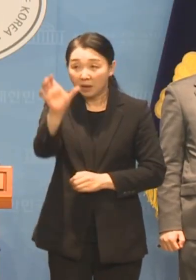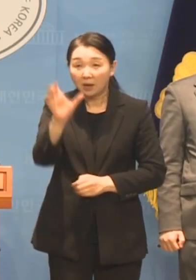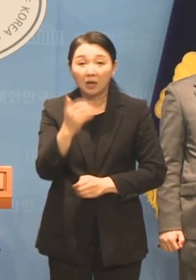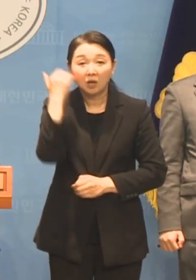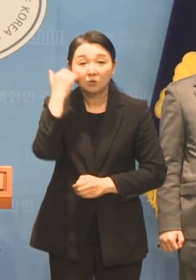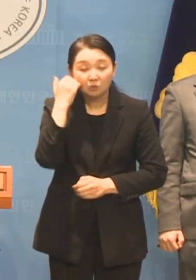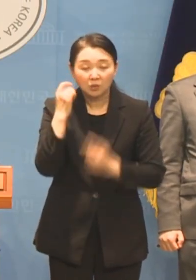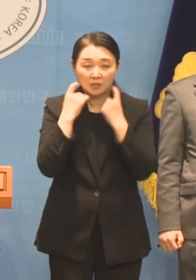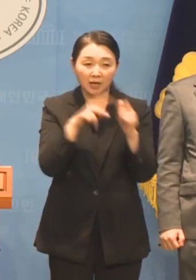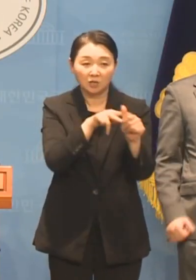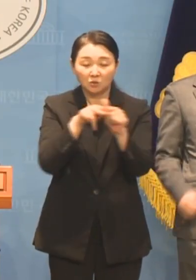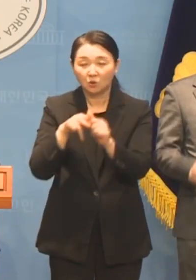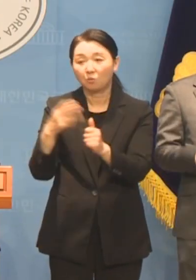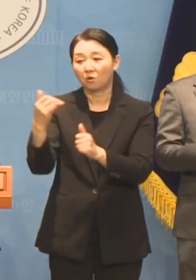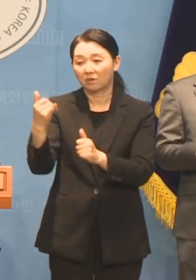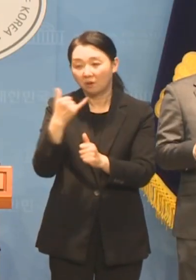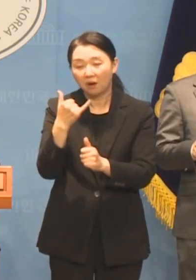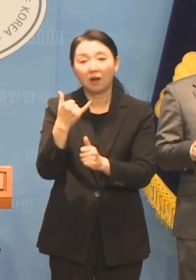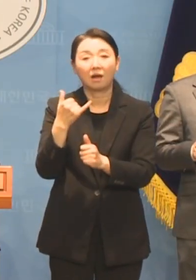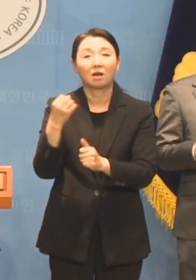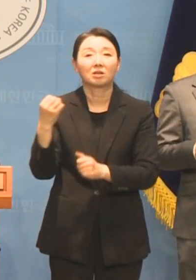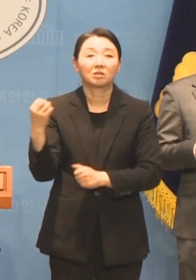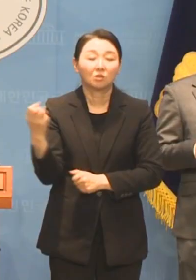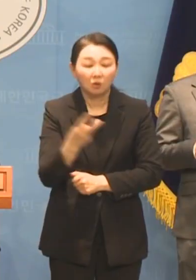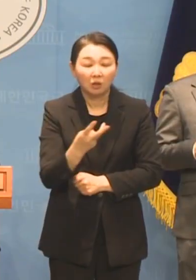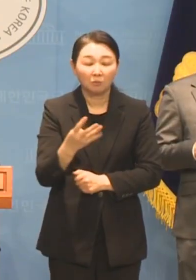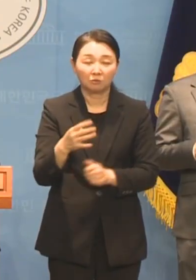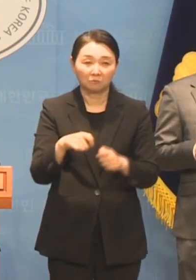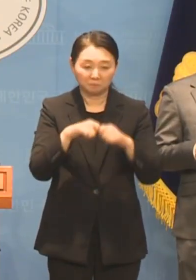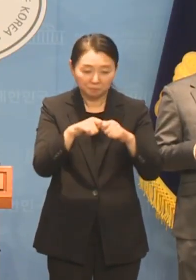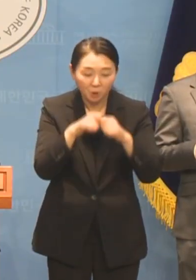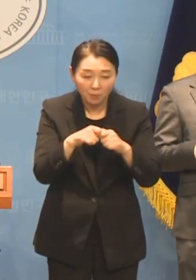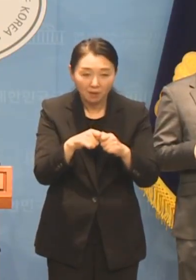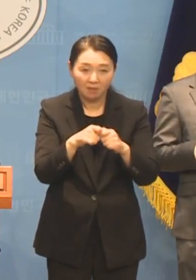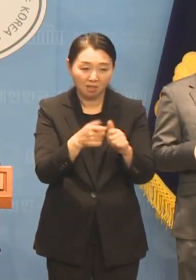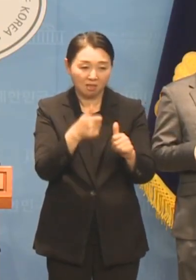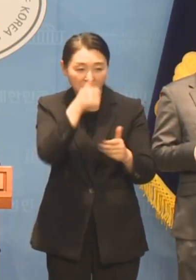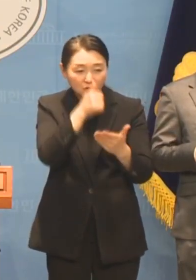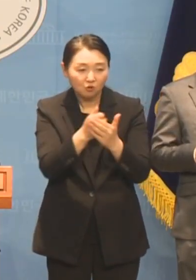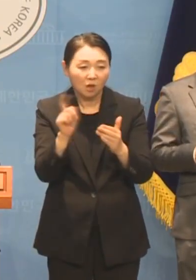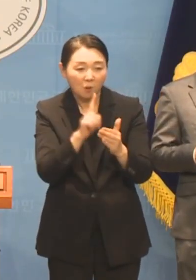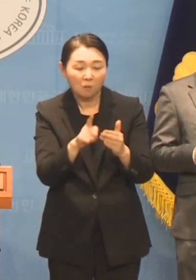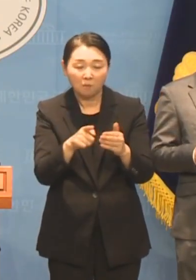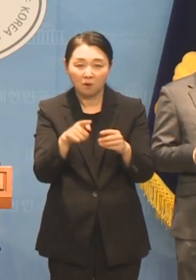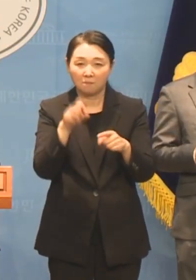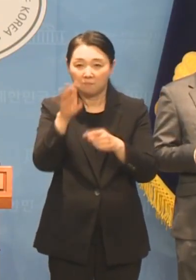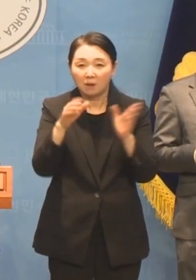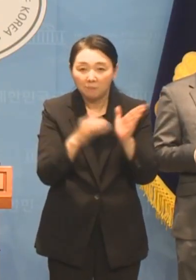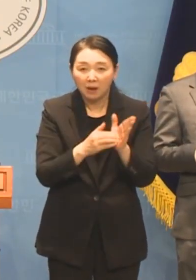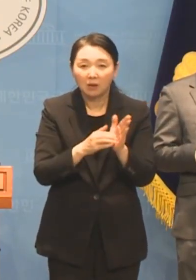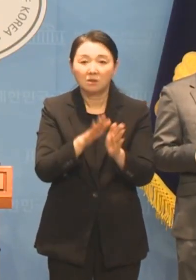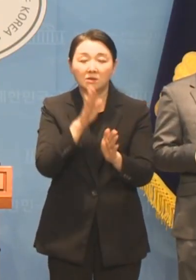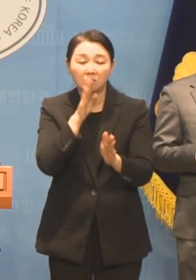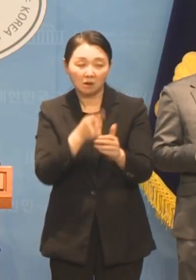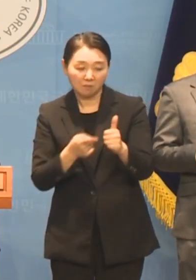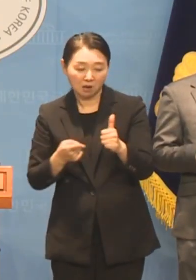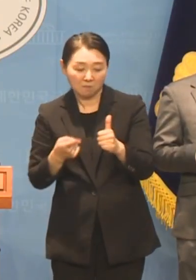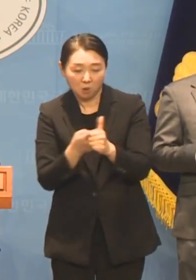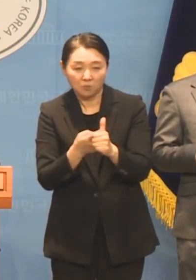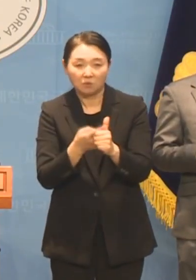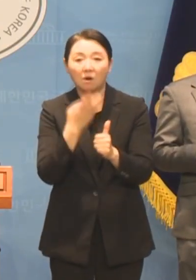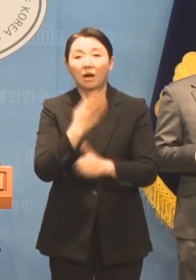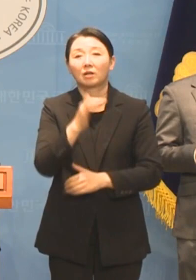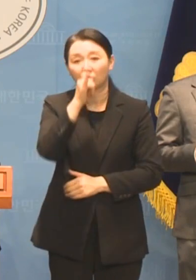실제로 개인정보와 연락처, 구체적인 범행 도구까지 언급한 것으로 확인되어 실제로 범죄로 이어질